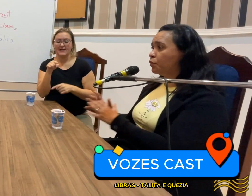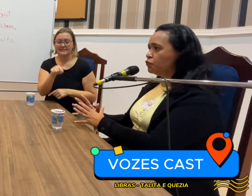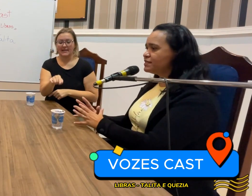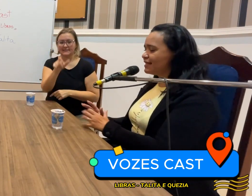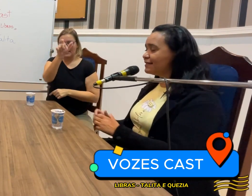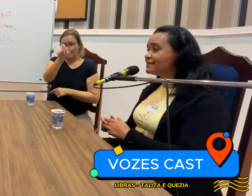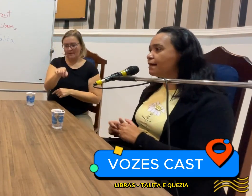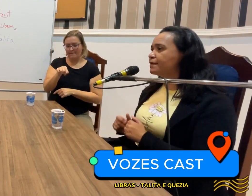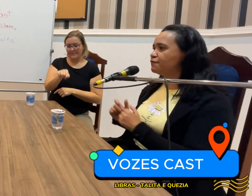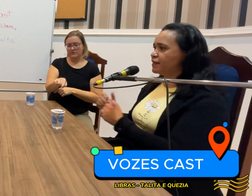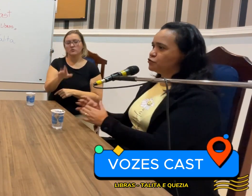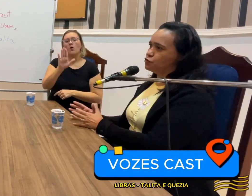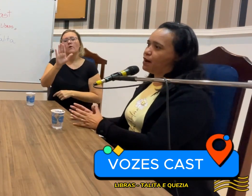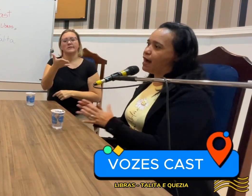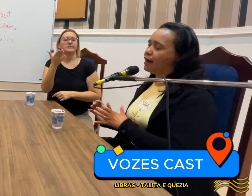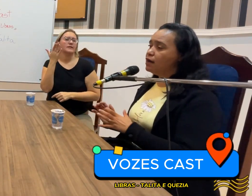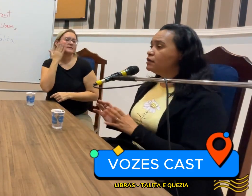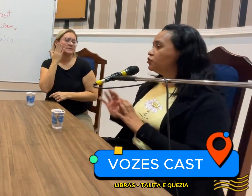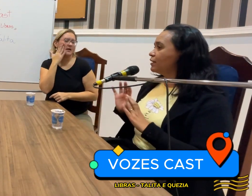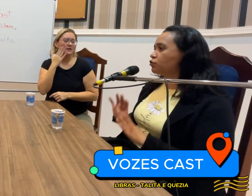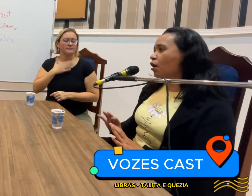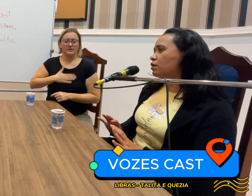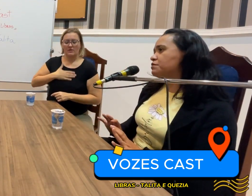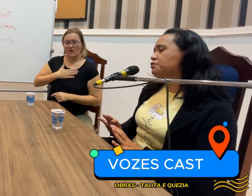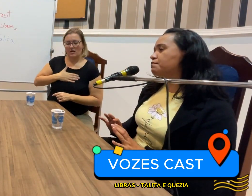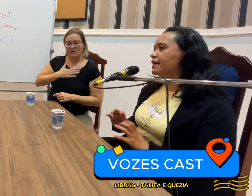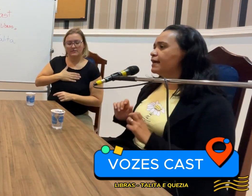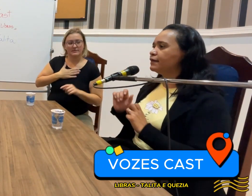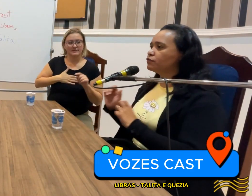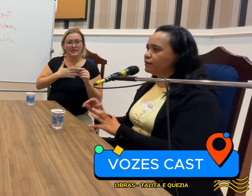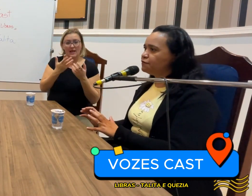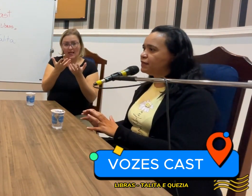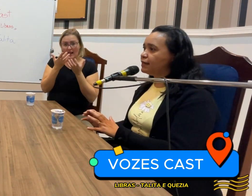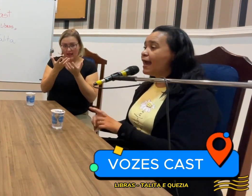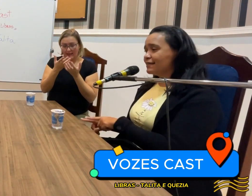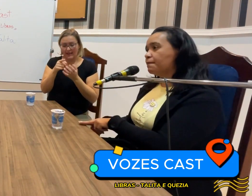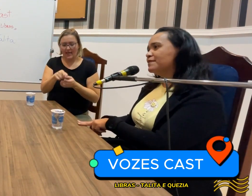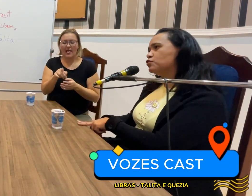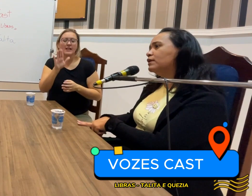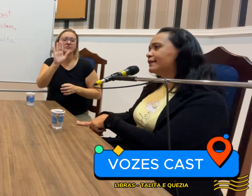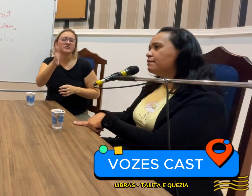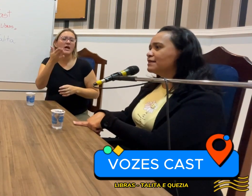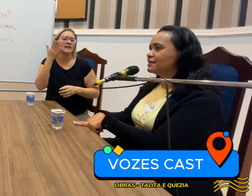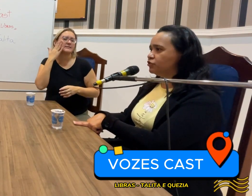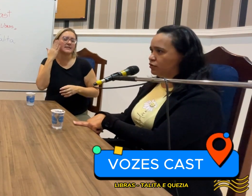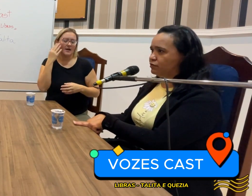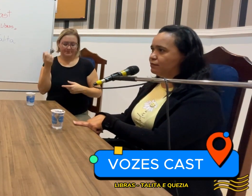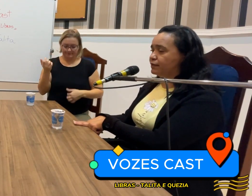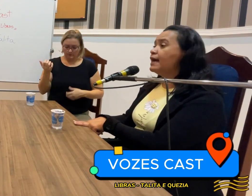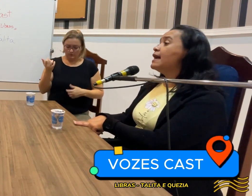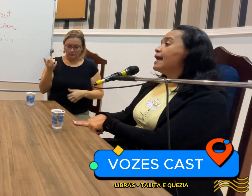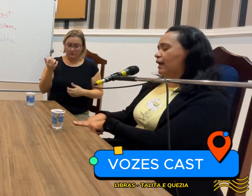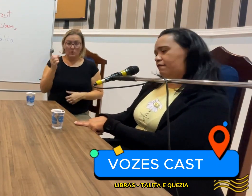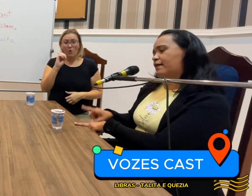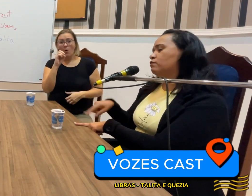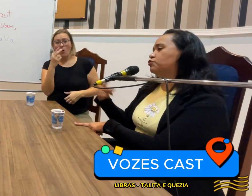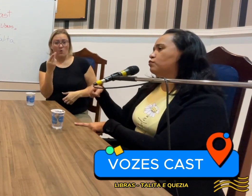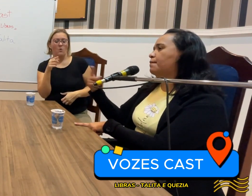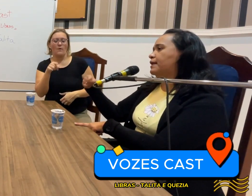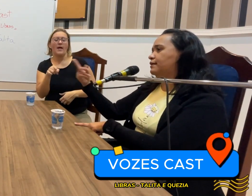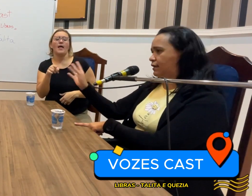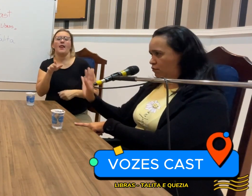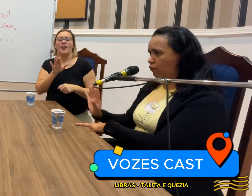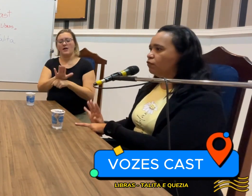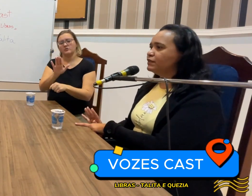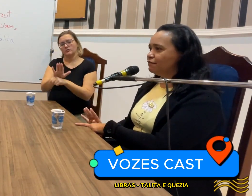ela busca em se aperfeiçoar, já toca um instrumento, enfim. Essa pessoa tem bastante a contribuir. Ela vai